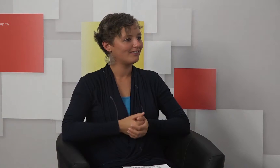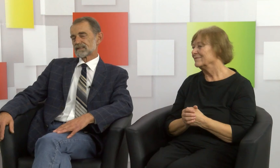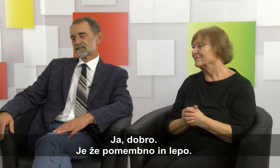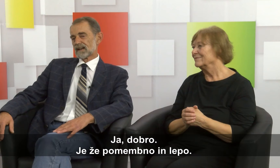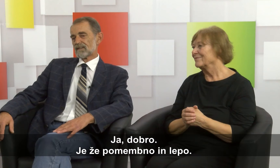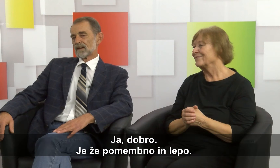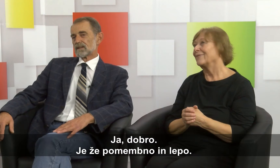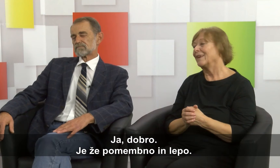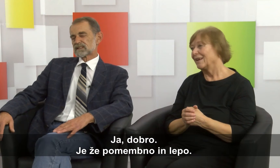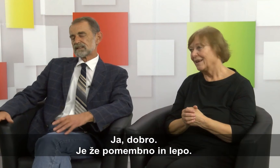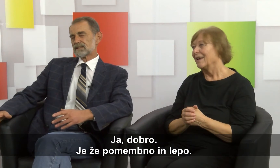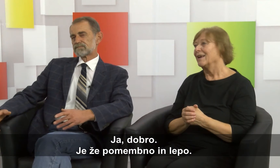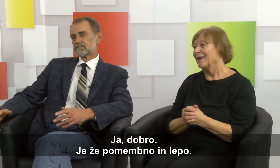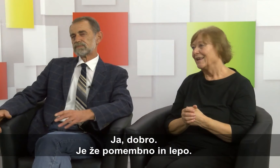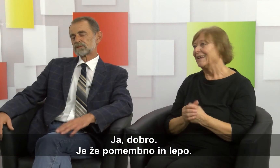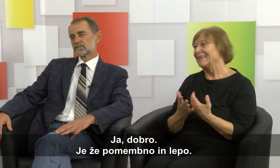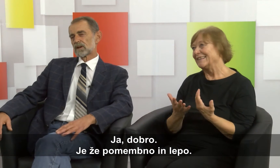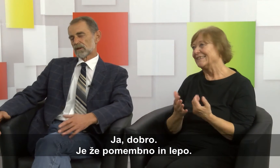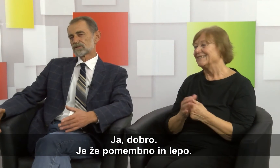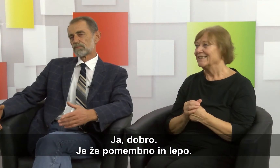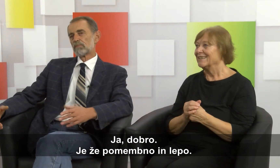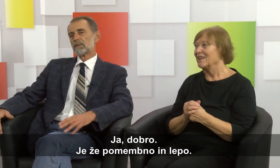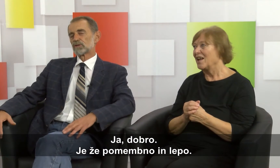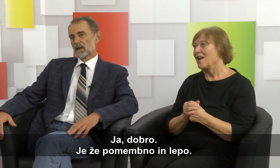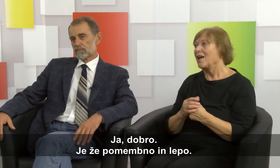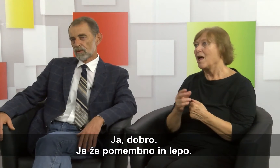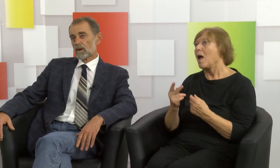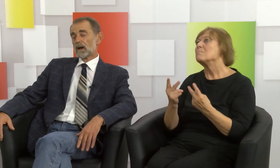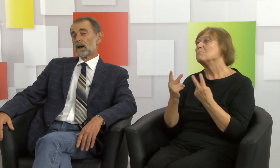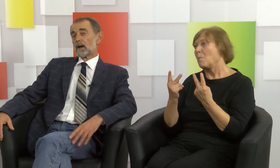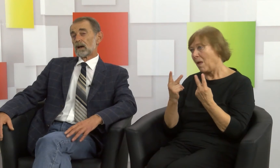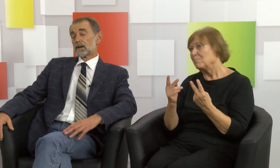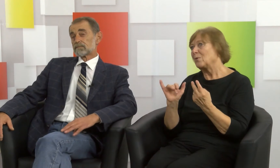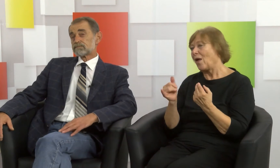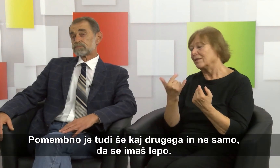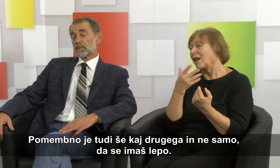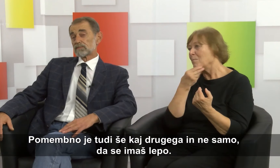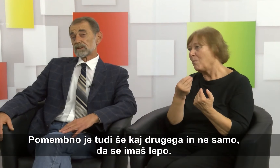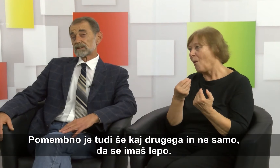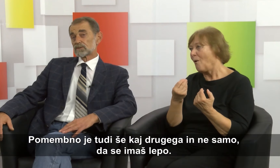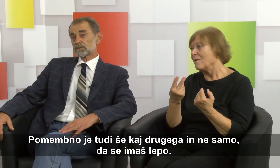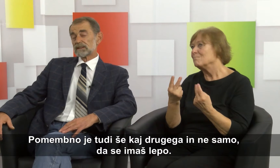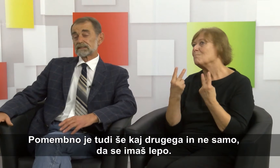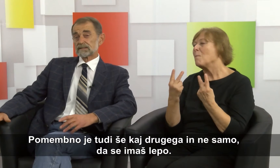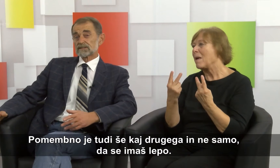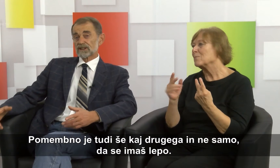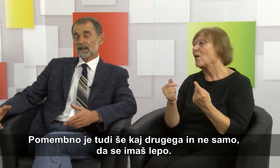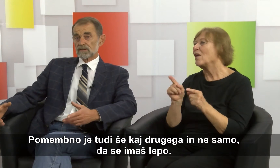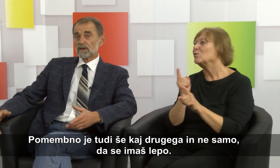motiv, da ste se vi odločili tudi v zavodu, da gre na pedagoško fakulteto? Ja, ni, dobro, je že pomembno lepo. Pomembno je tudi še kaj drugega,